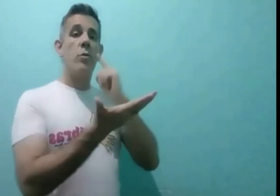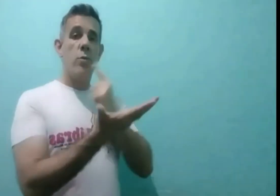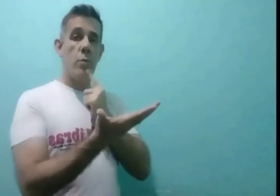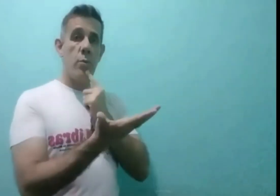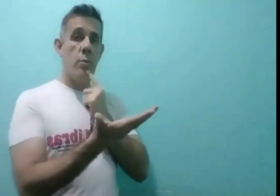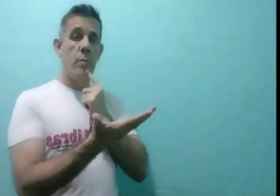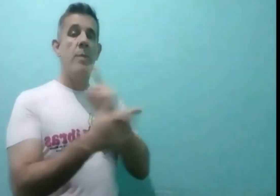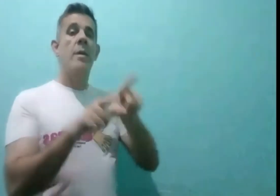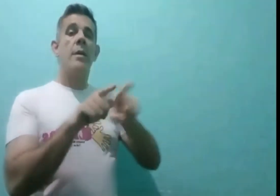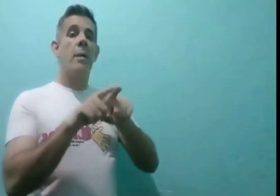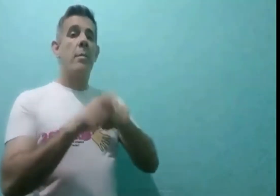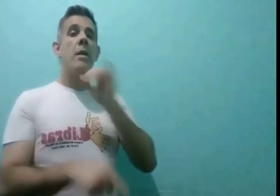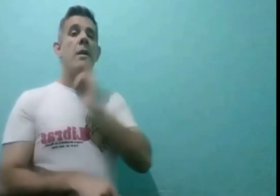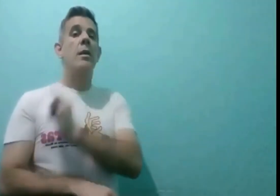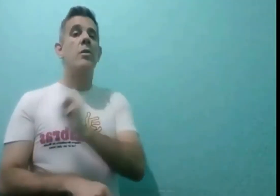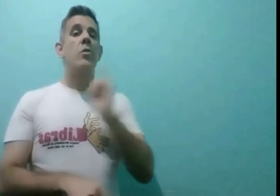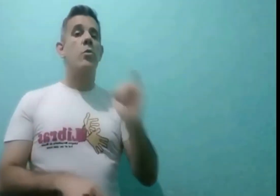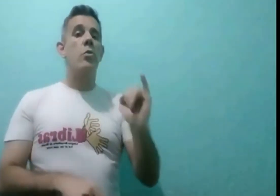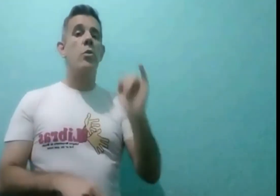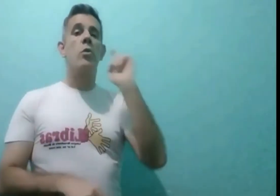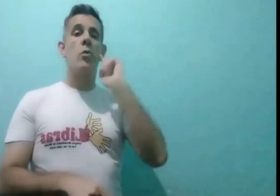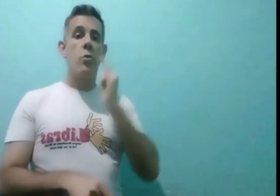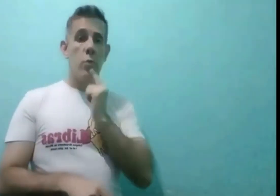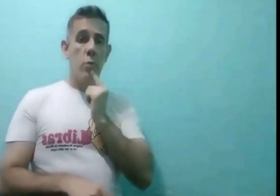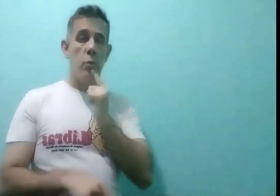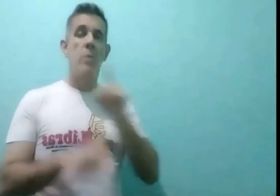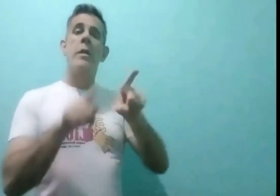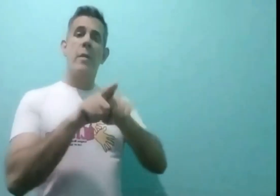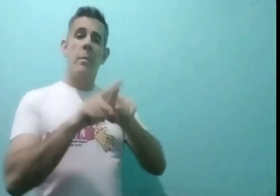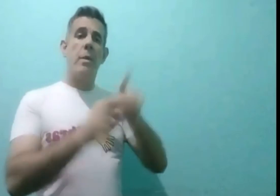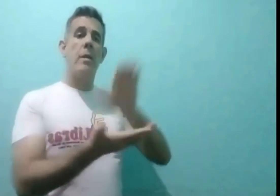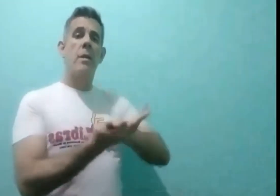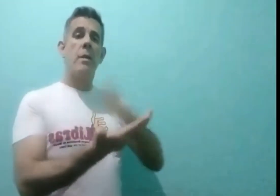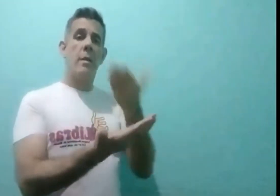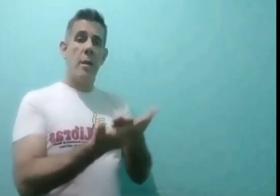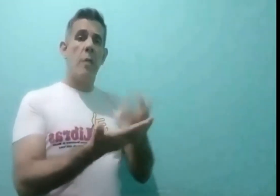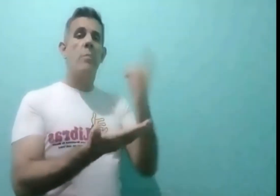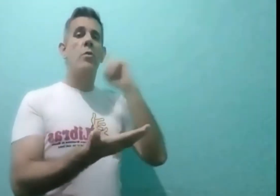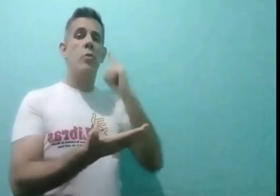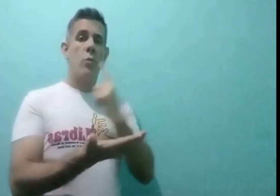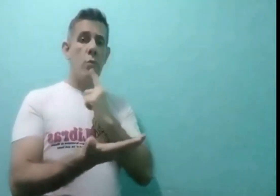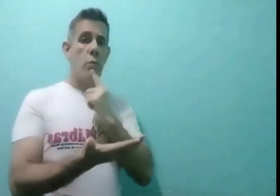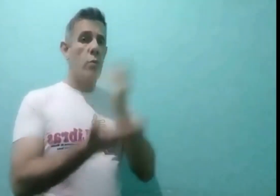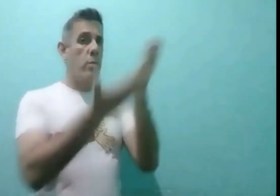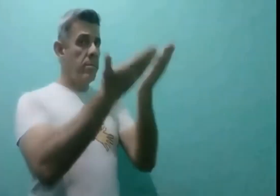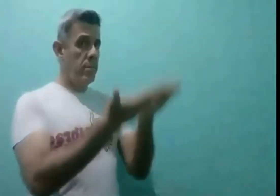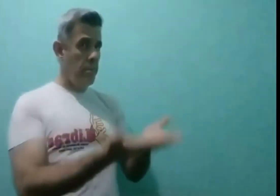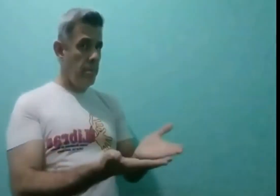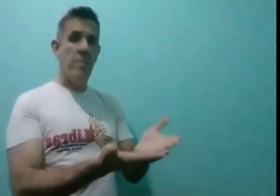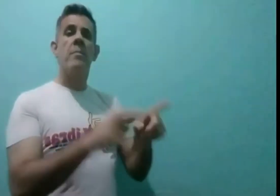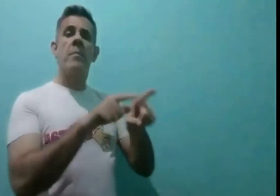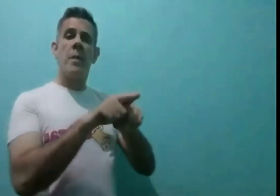aos professores surdos também, aos instrutores surdos, a todos os intérpretes